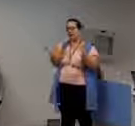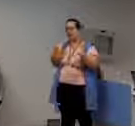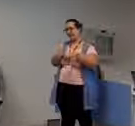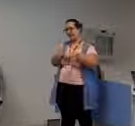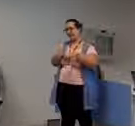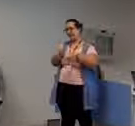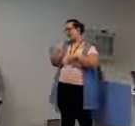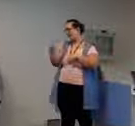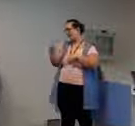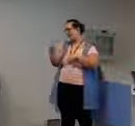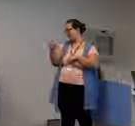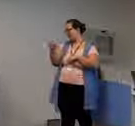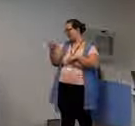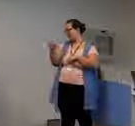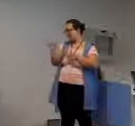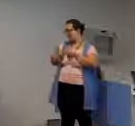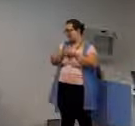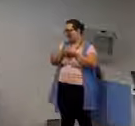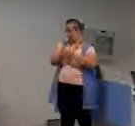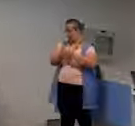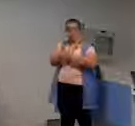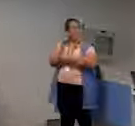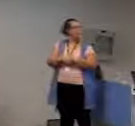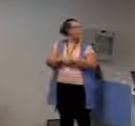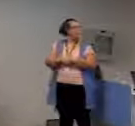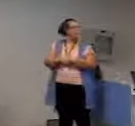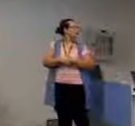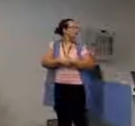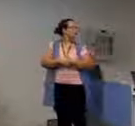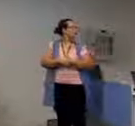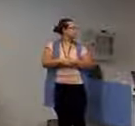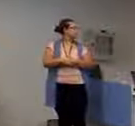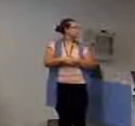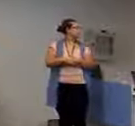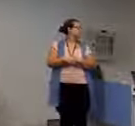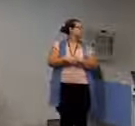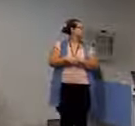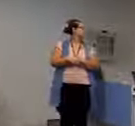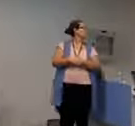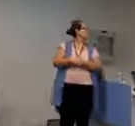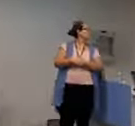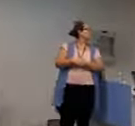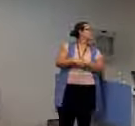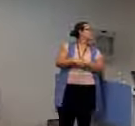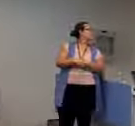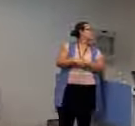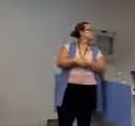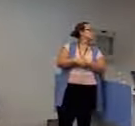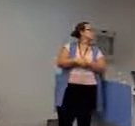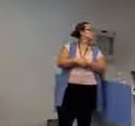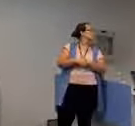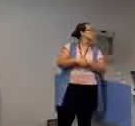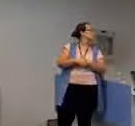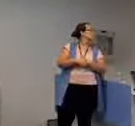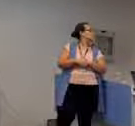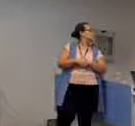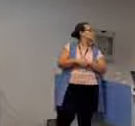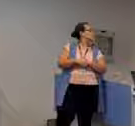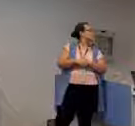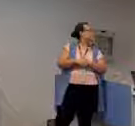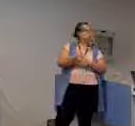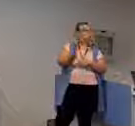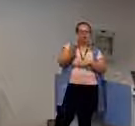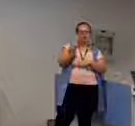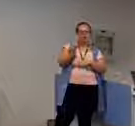tempo, mas se vocês acompanharem talvez aqui, ó, nós estamos a 1 minuto e 42. Se eu for avançando aqui, ó, 2